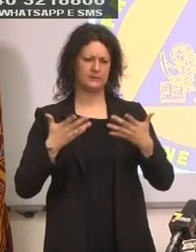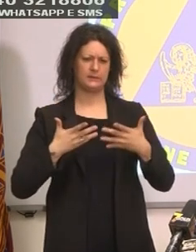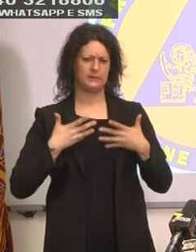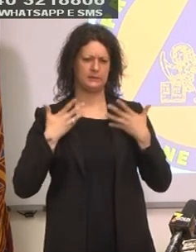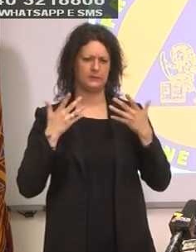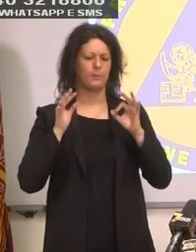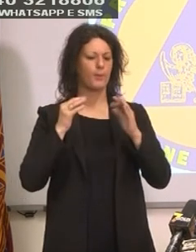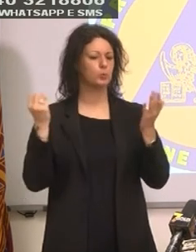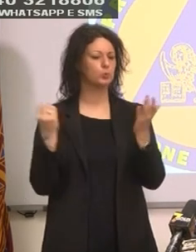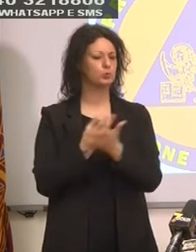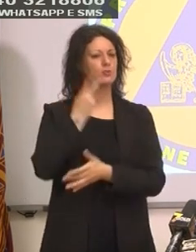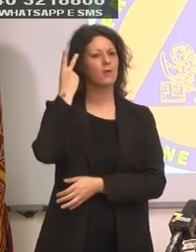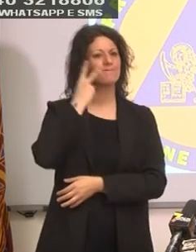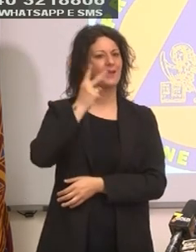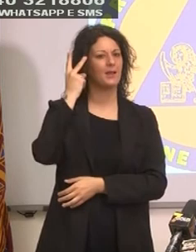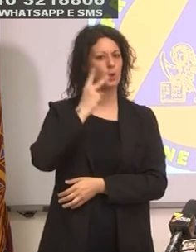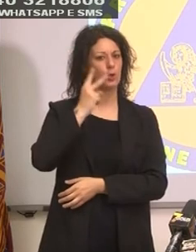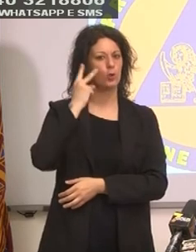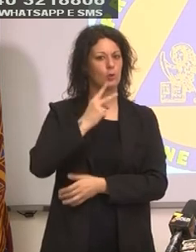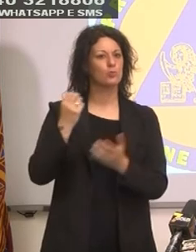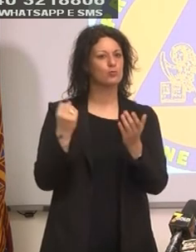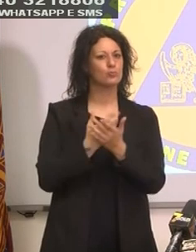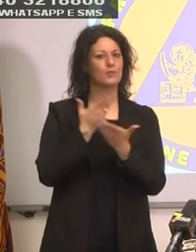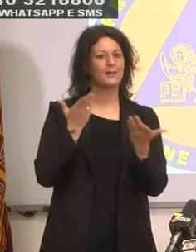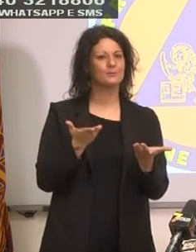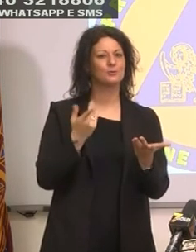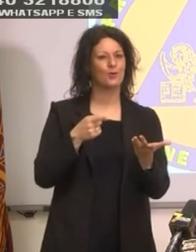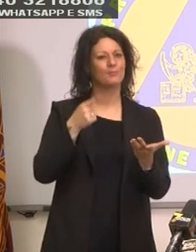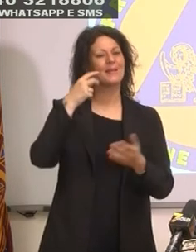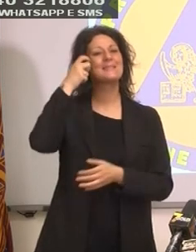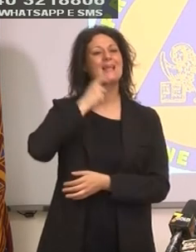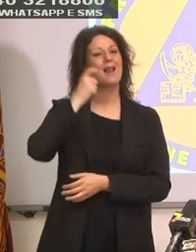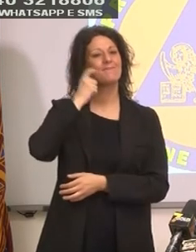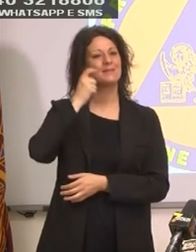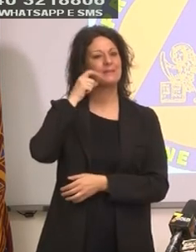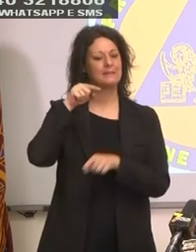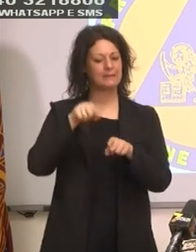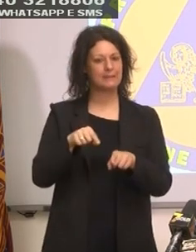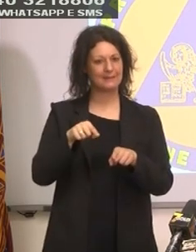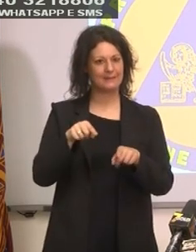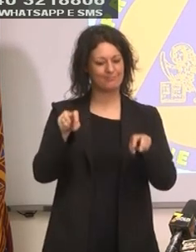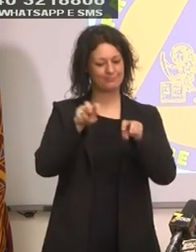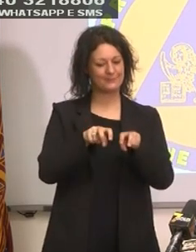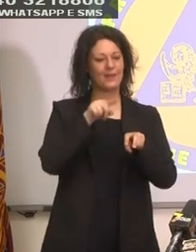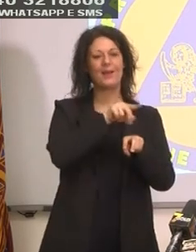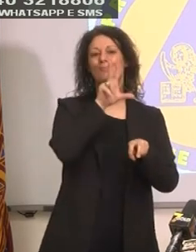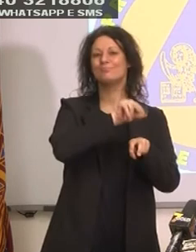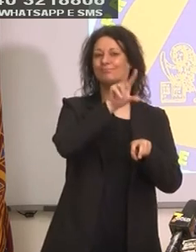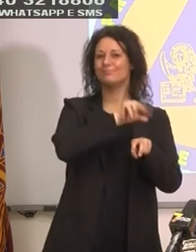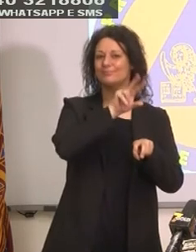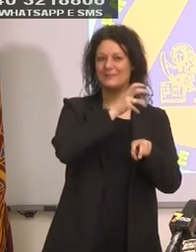stata a Verona, quella delle ciliegie, secondo lei, cioè il fatto che Salvini, mentre si trattava un argomento molto,